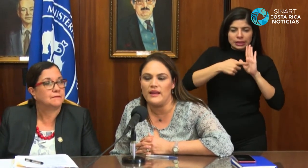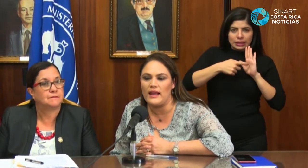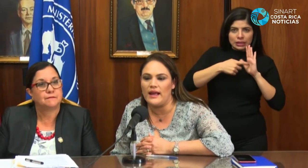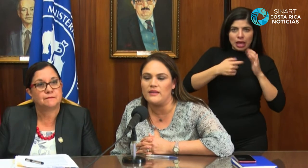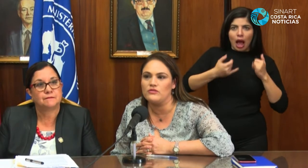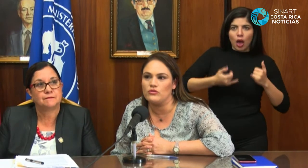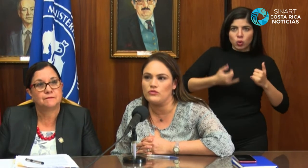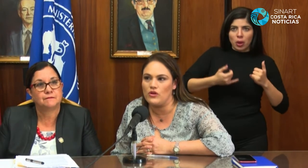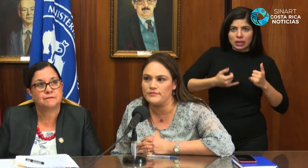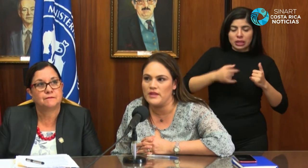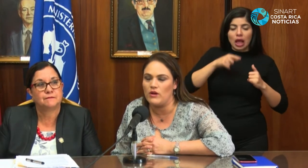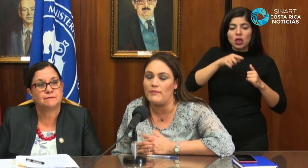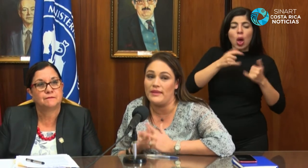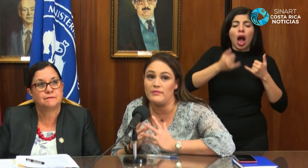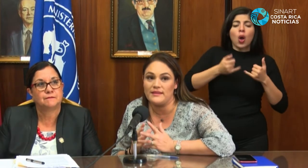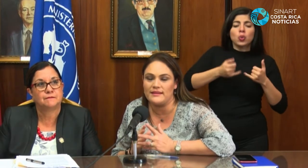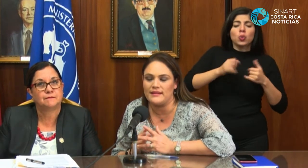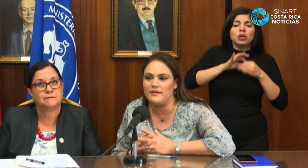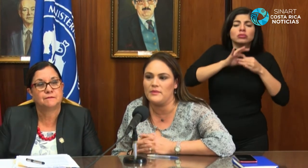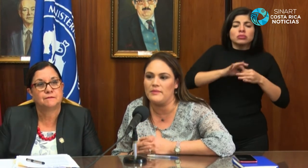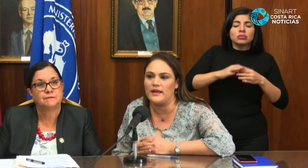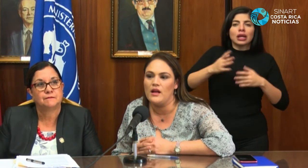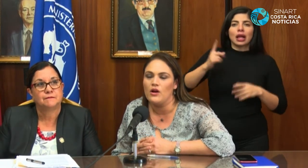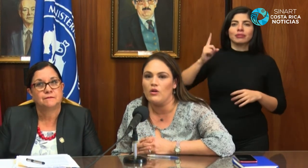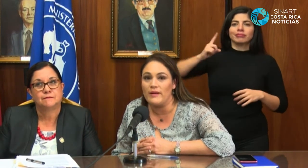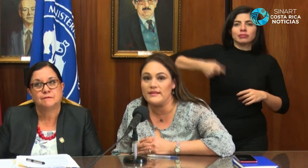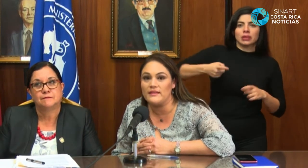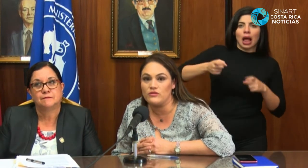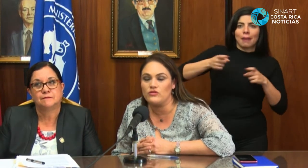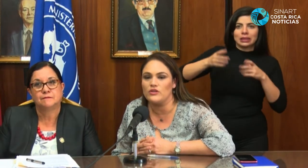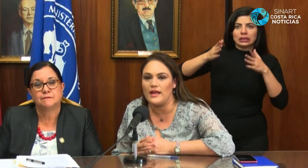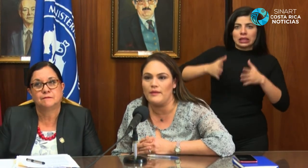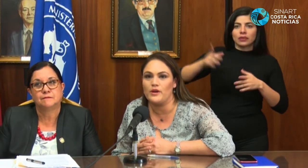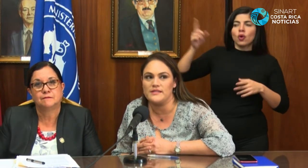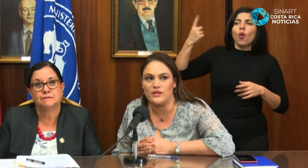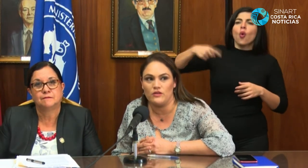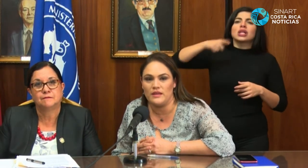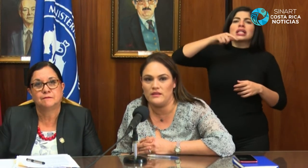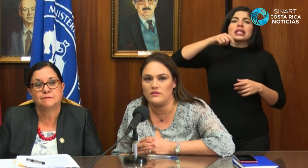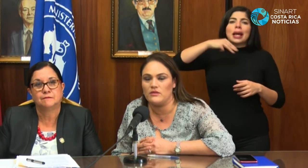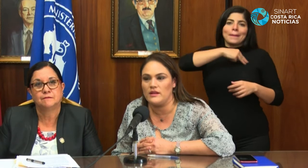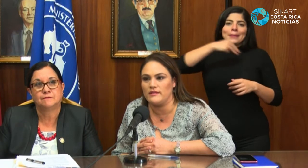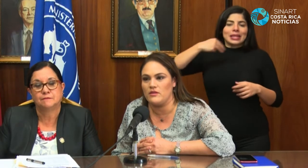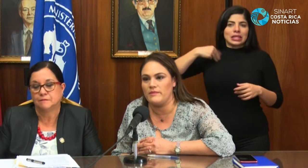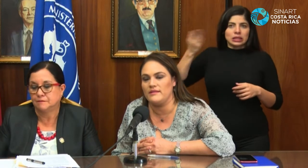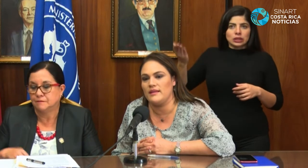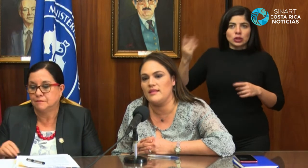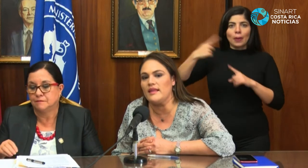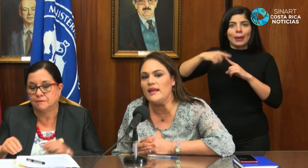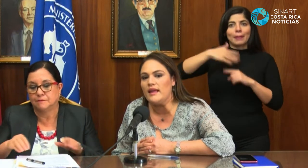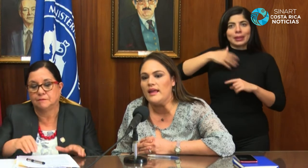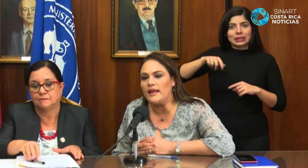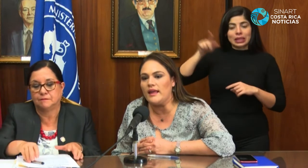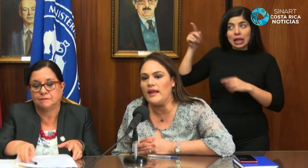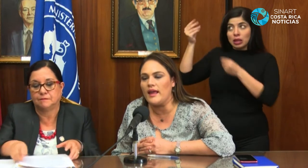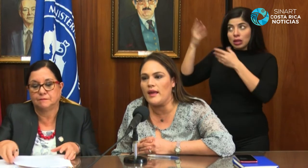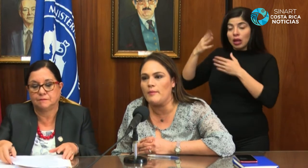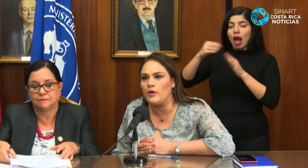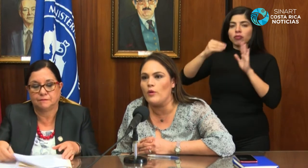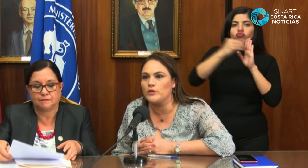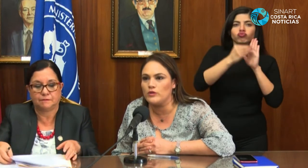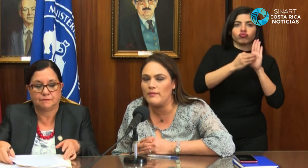base en la instrucción o la medida administrativa más bien, con base en la instrucción dada por el señor ministro y el señor presidente